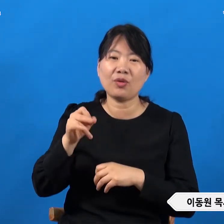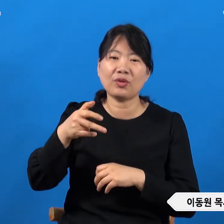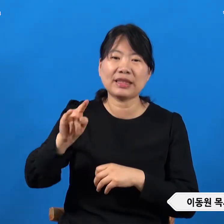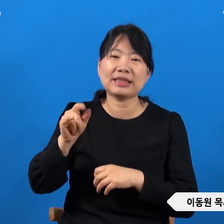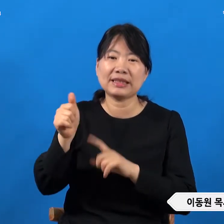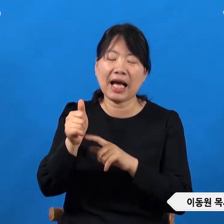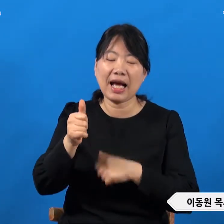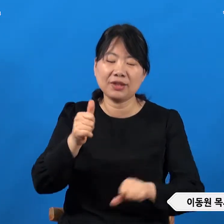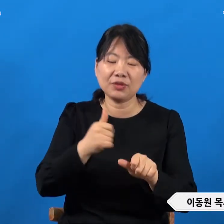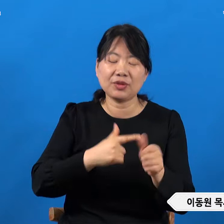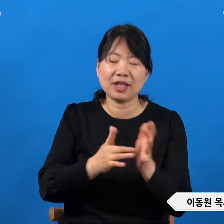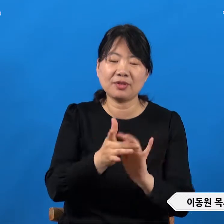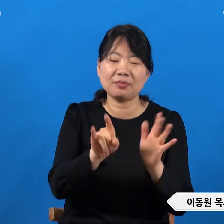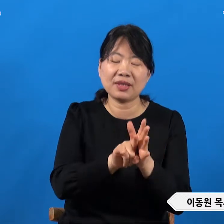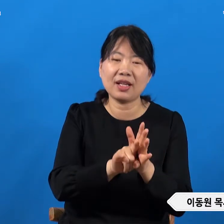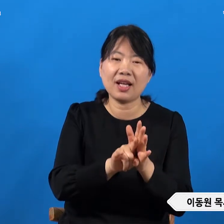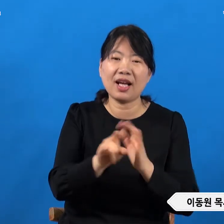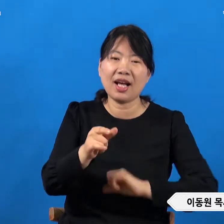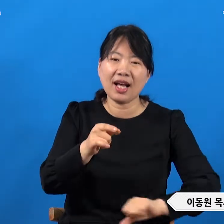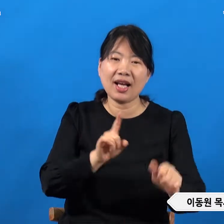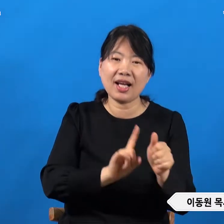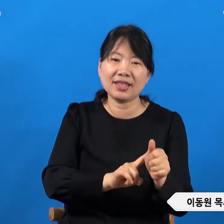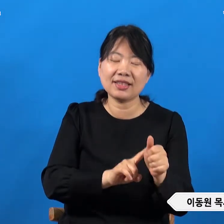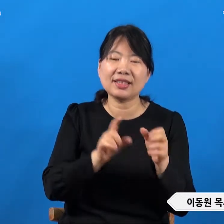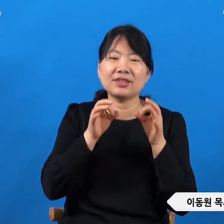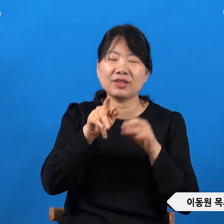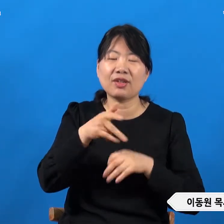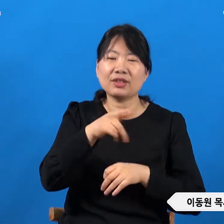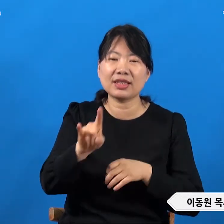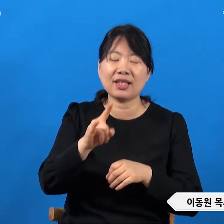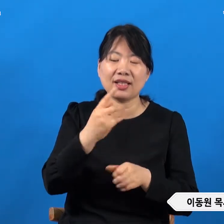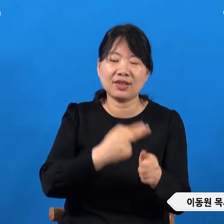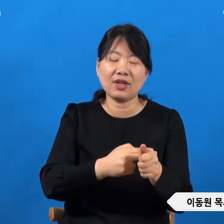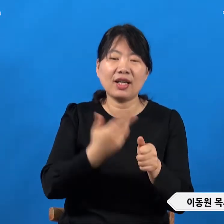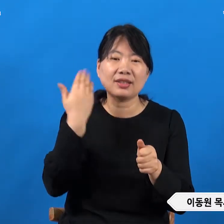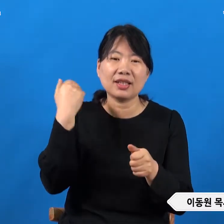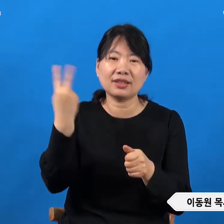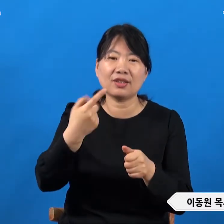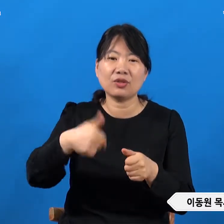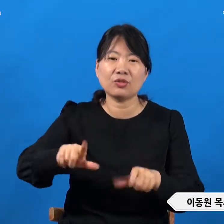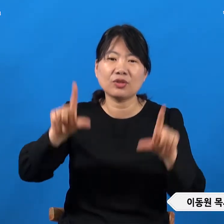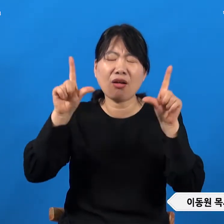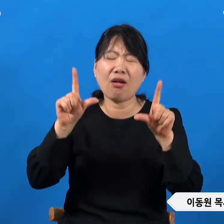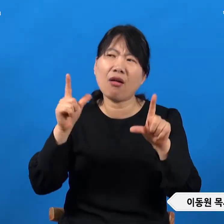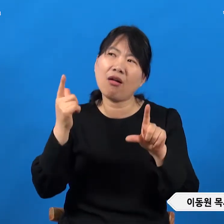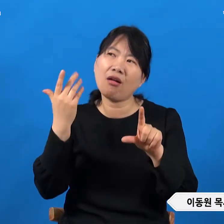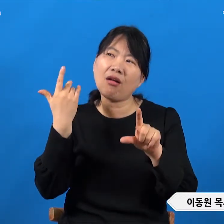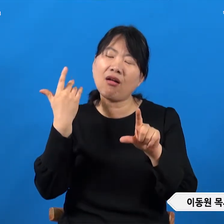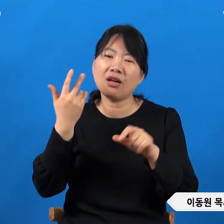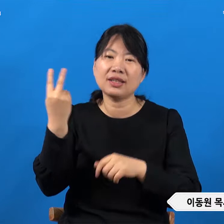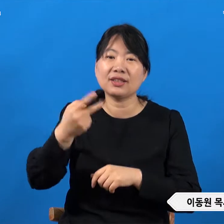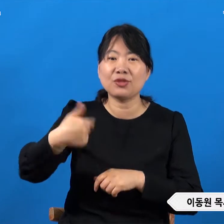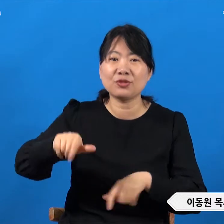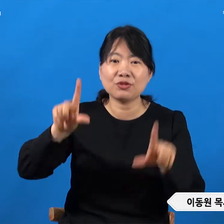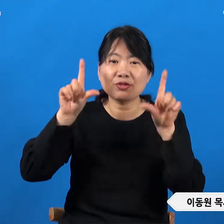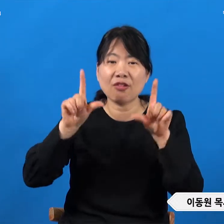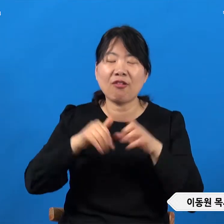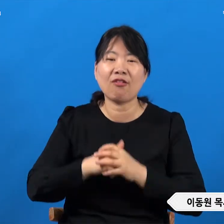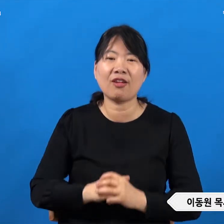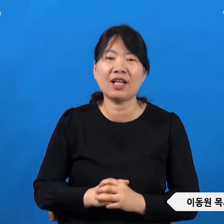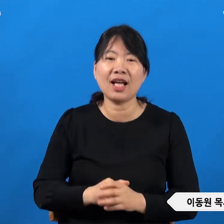그 아들도 예수를 믿고 그 아들 김경대 선생이 지난 2006년 얼마 안 됐잖아요.